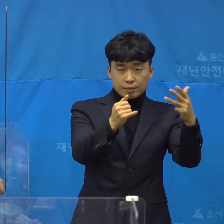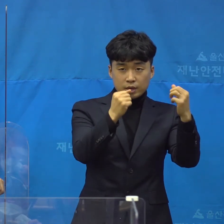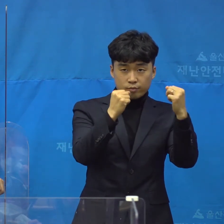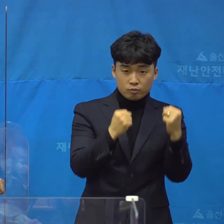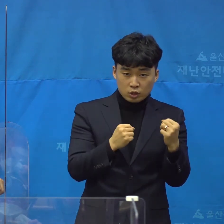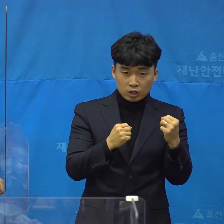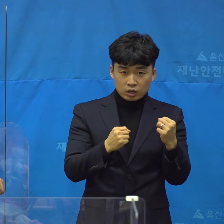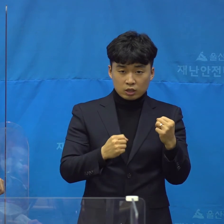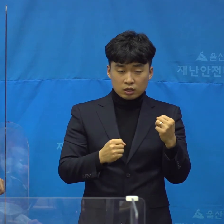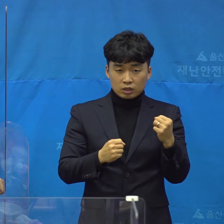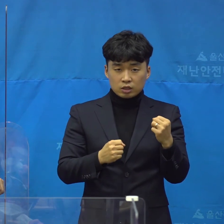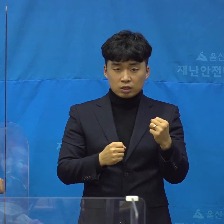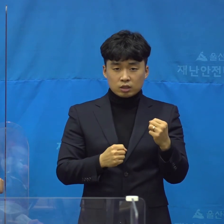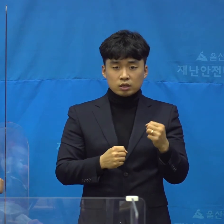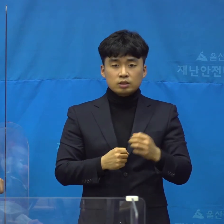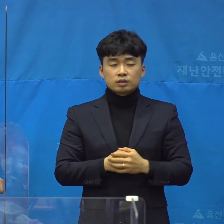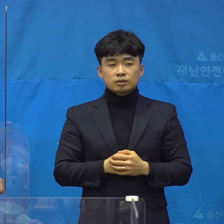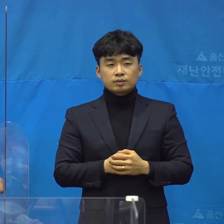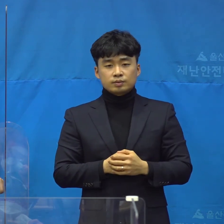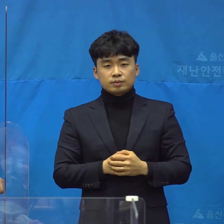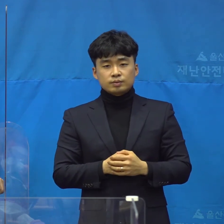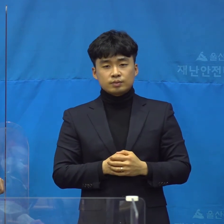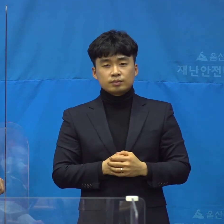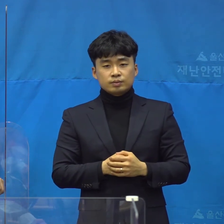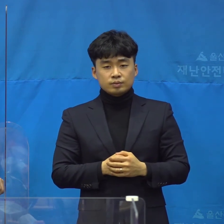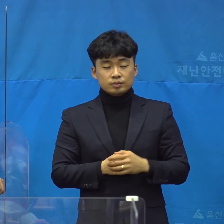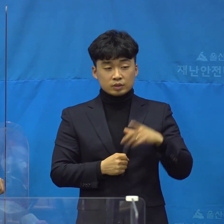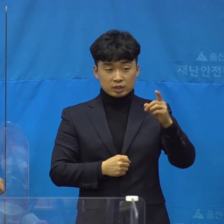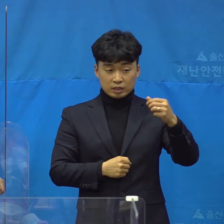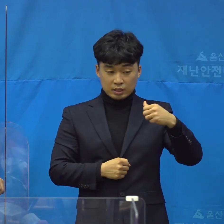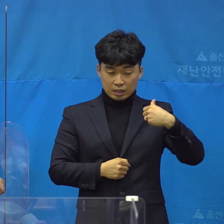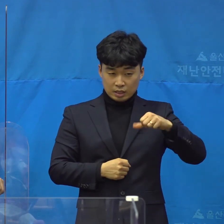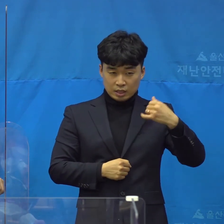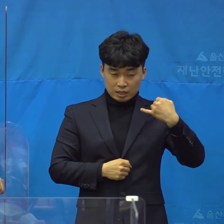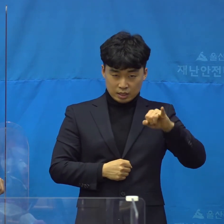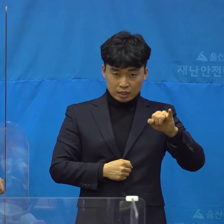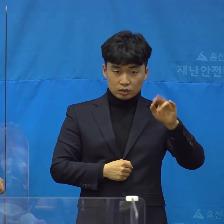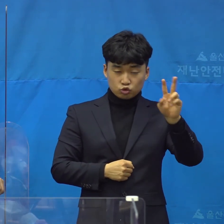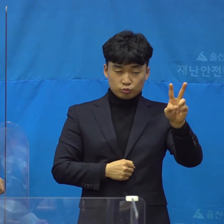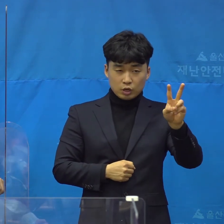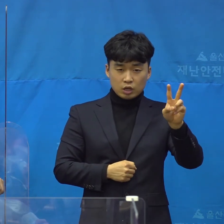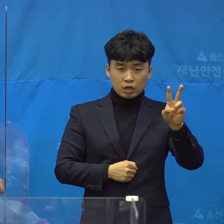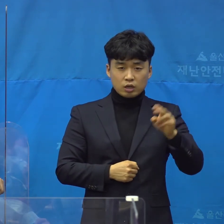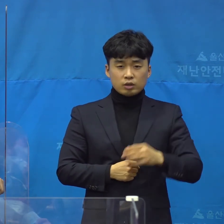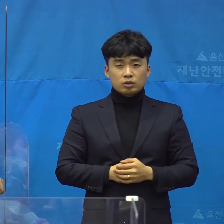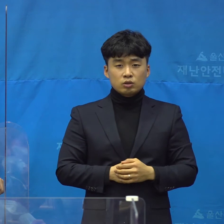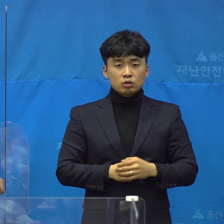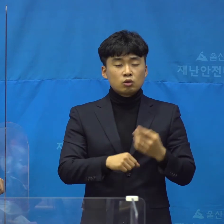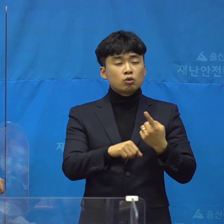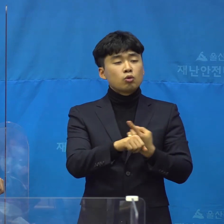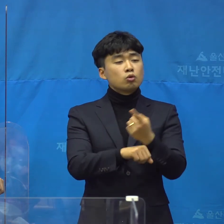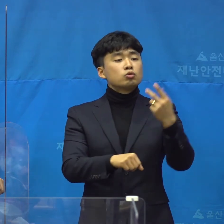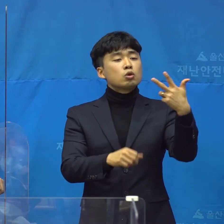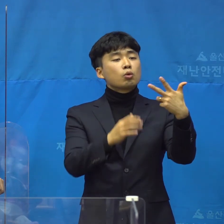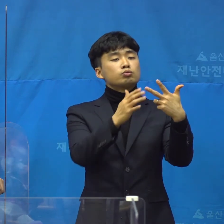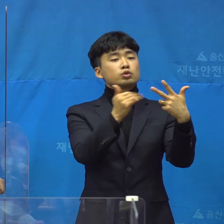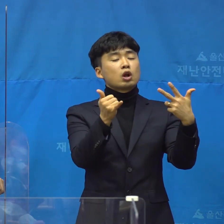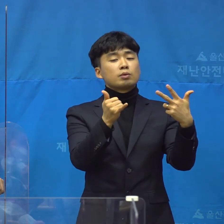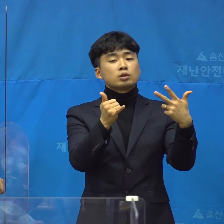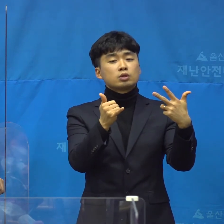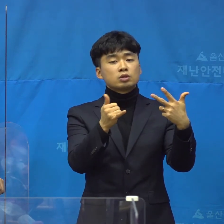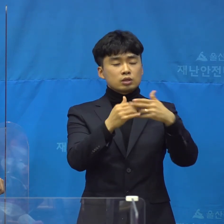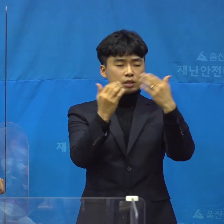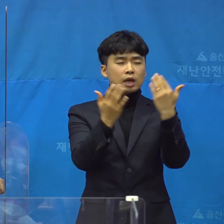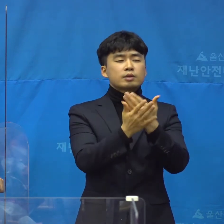분이 어머니가 되죠. 예. 그래서 이제 그 자제분들이 두 사람이 갖게 되는 거예요. 그렇죠. 예. 그럼 나머지 이제 7명이 남아